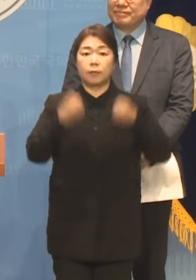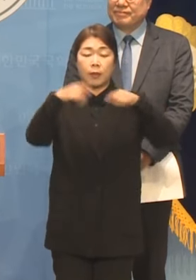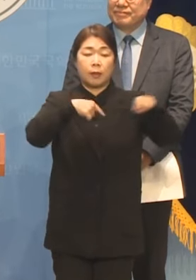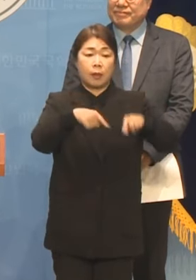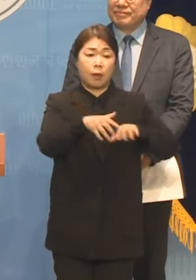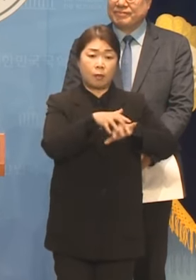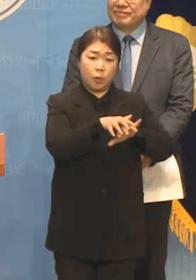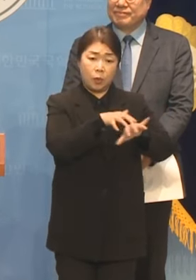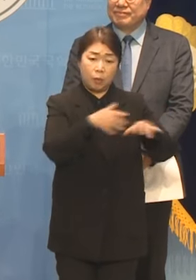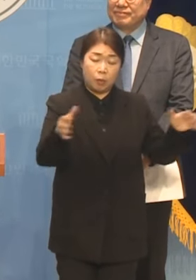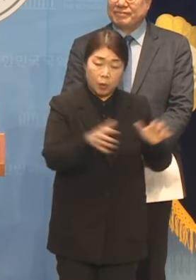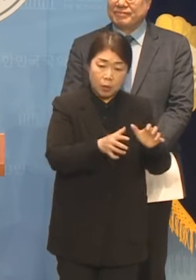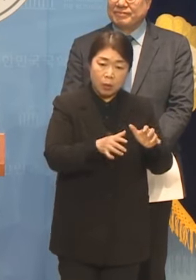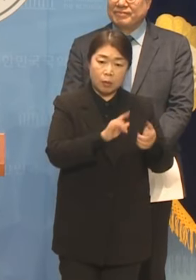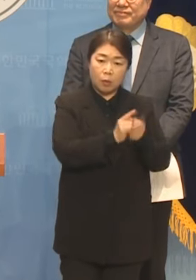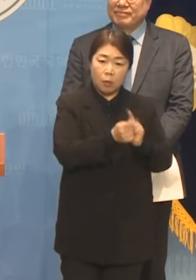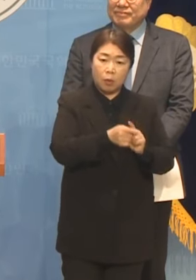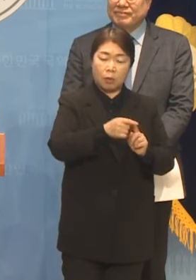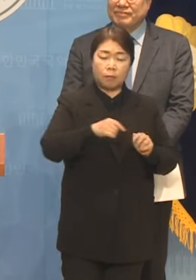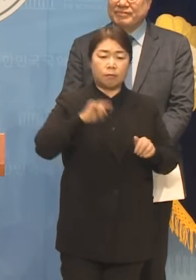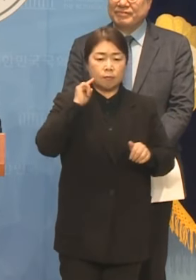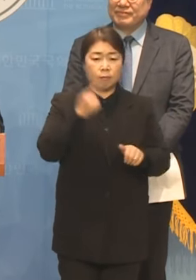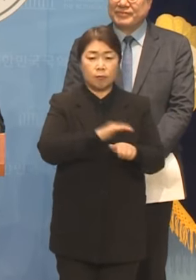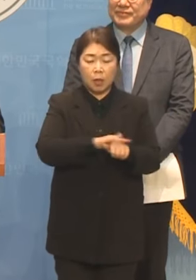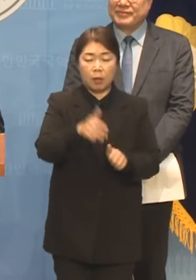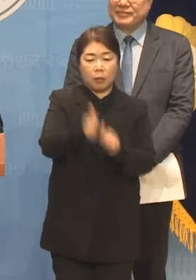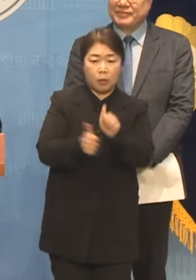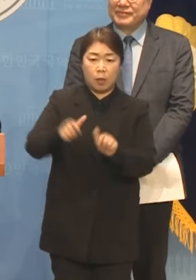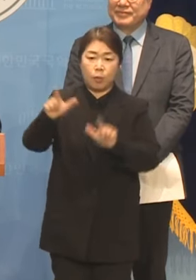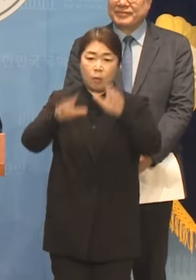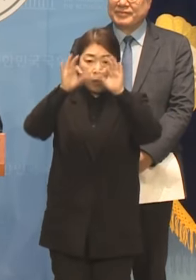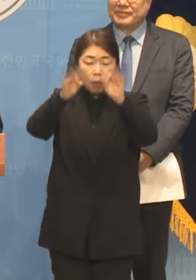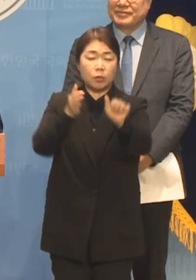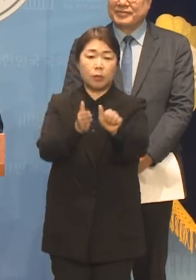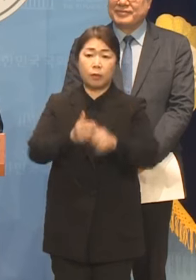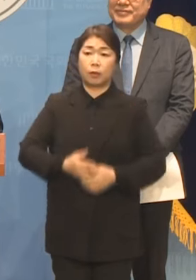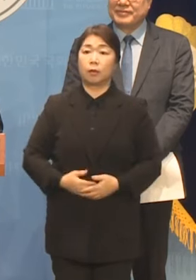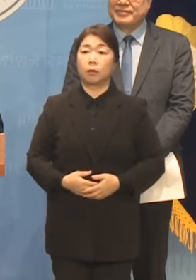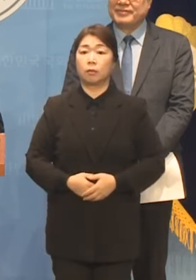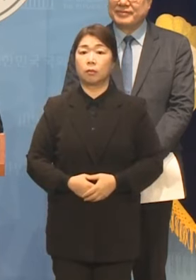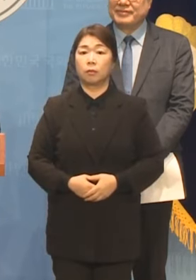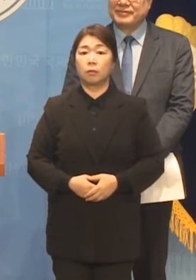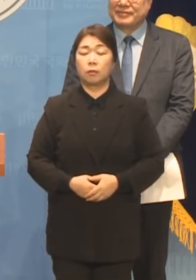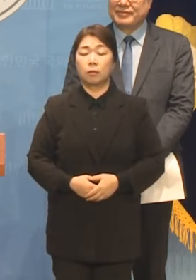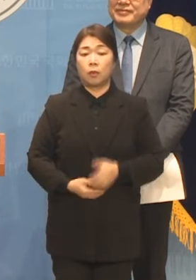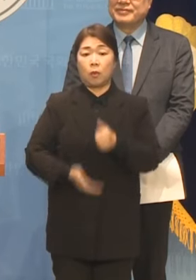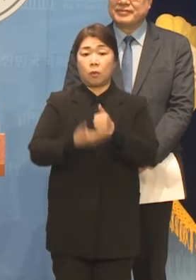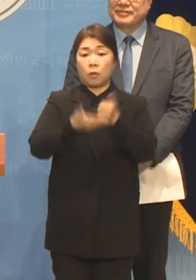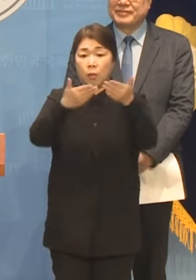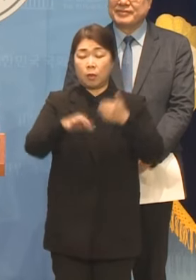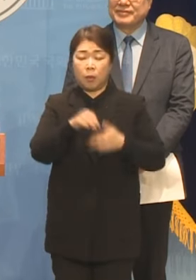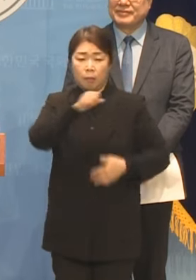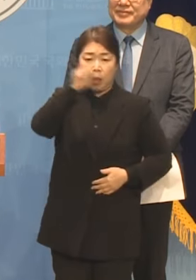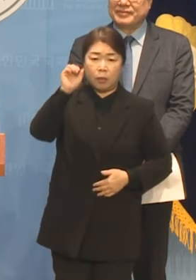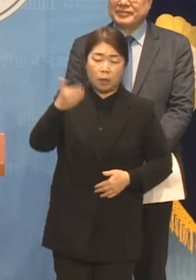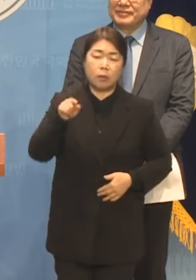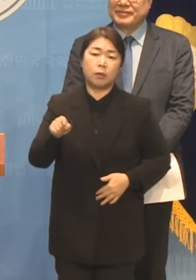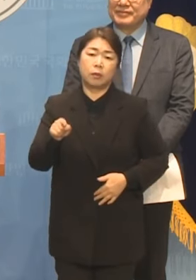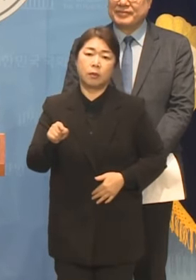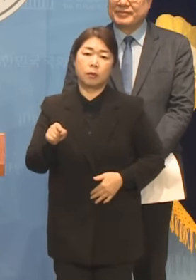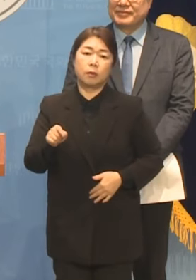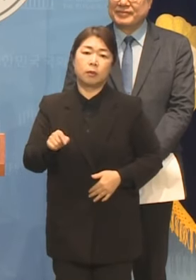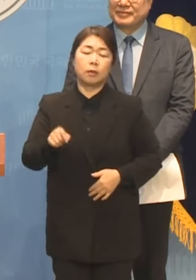경쟁하는 정치를 상상해 보십시오 당장 총성만 생각해도 공천만 받으면 당선되는 텃밭이라는